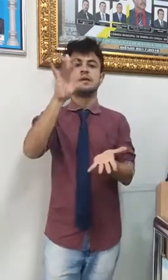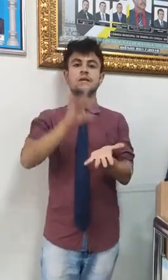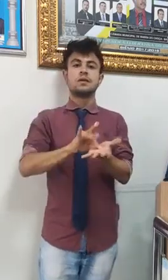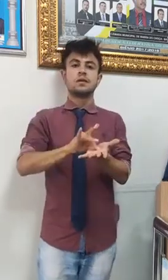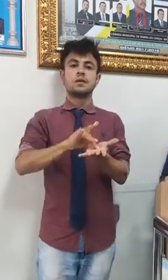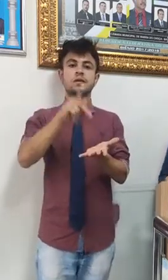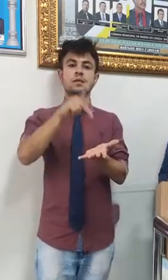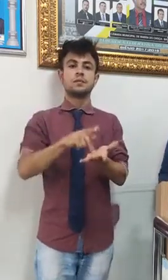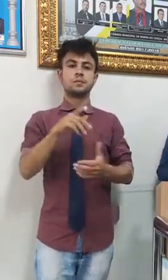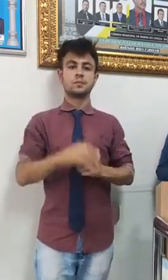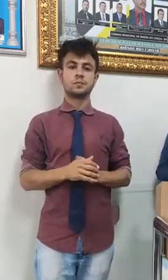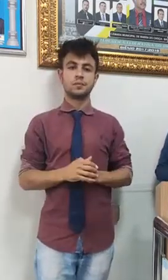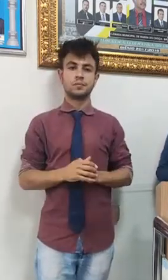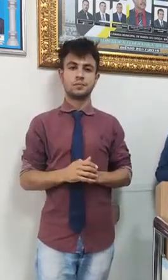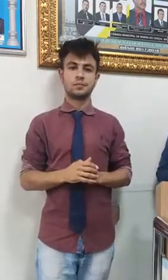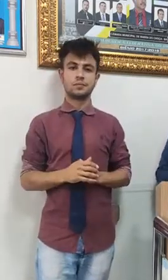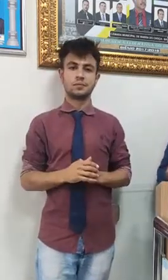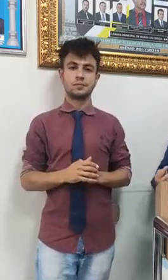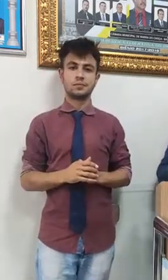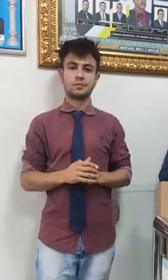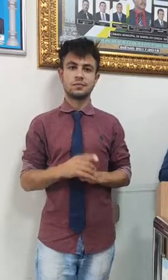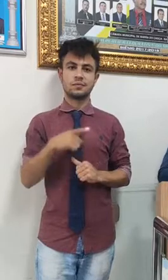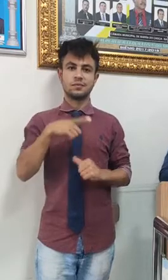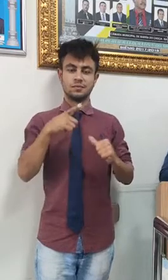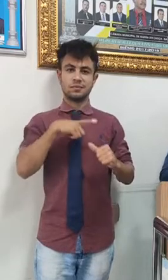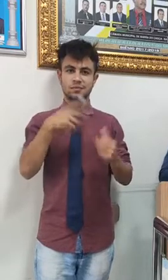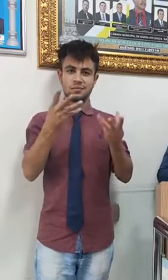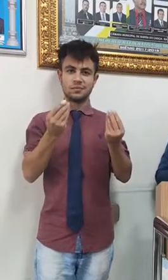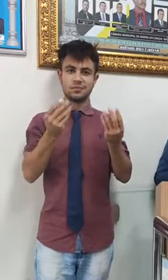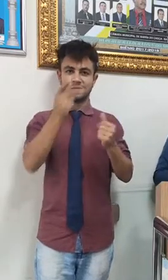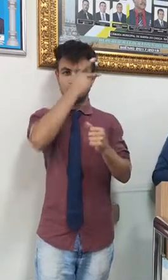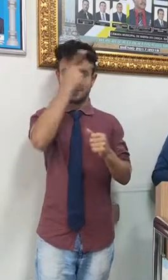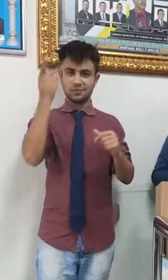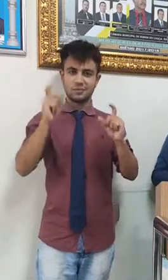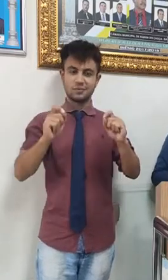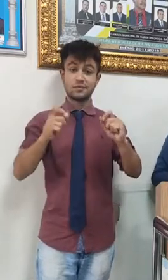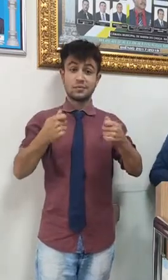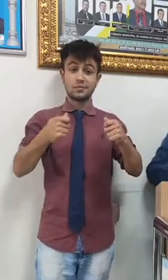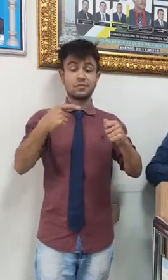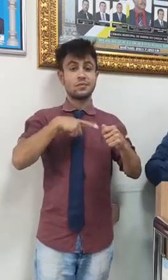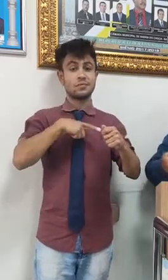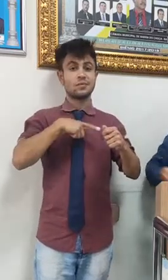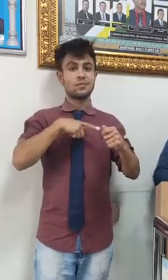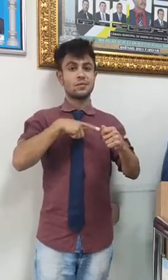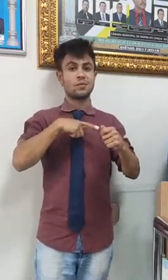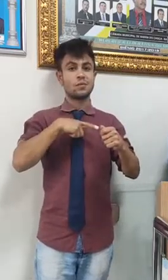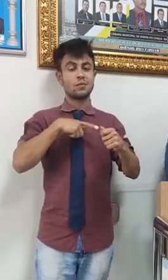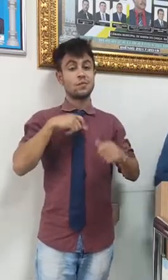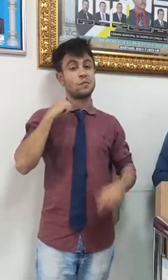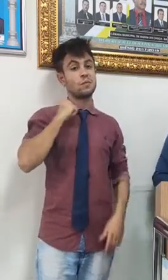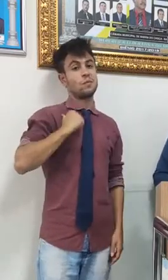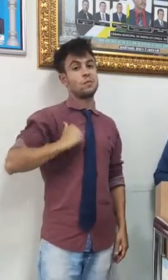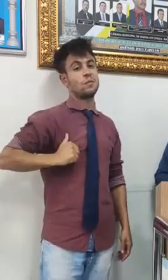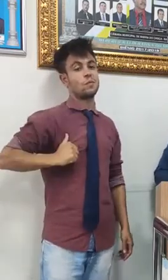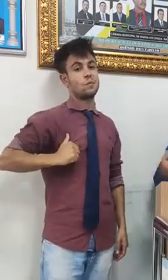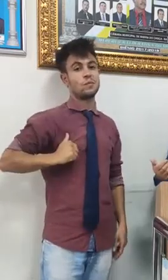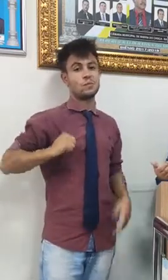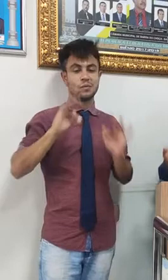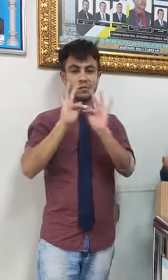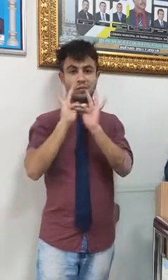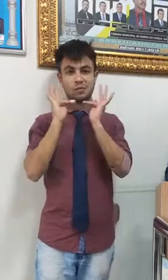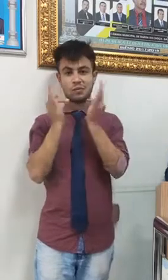pessoas que precisam realmente receber o Bolsa Família, através da secretaria, que faz a documentação,